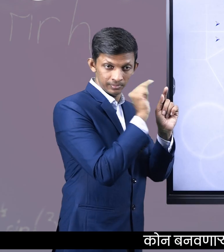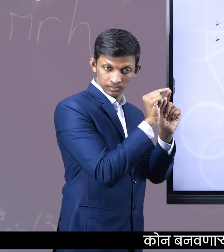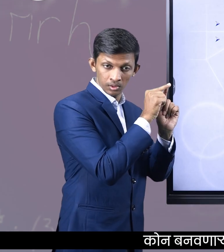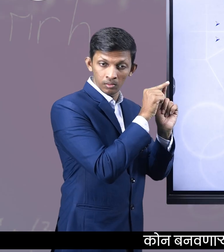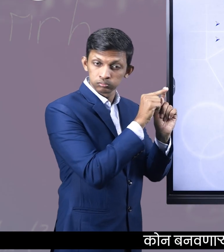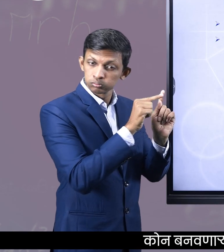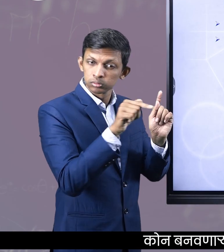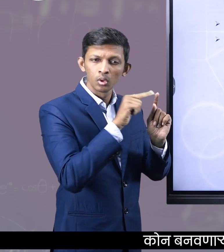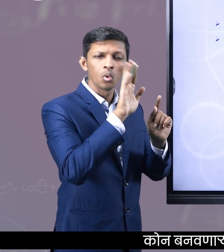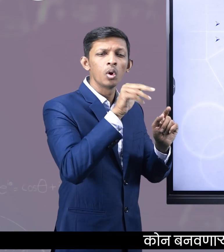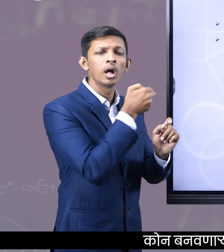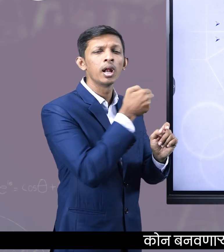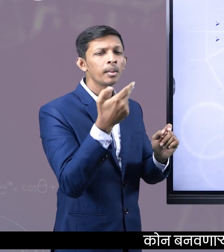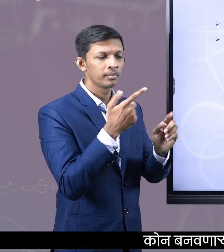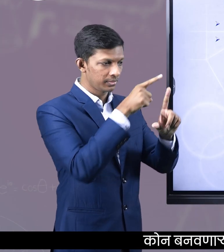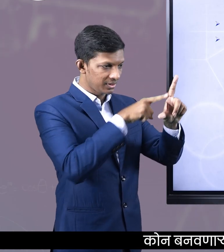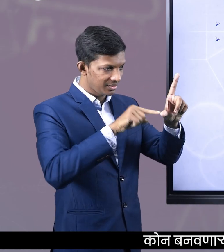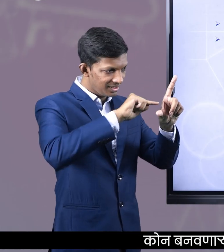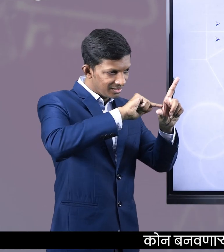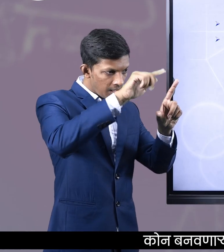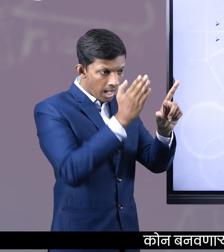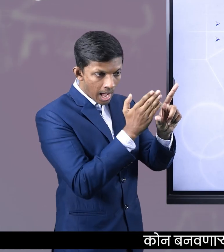कोन बनवणाऱ्या किरणांना कोनाचे भुजा असं म्हणतात.